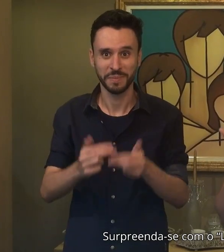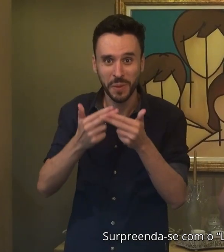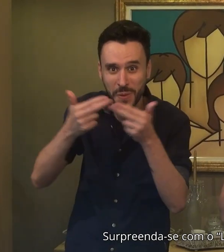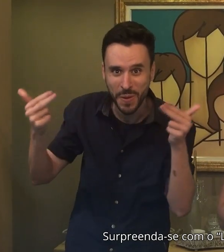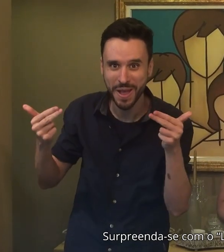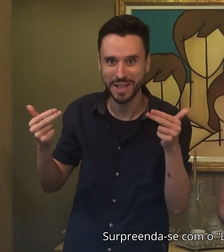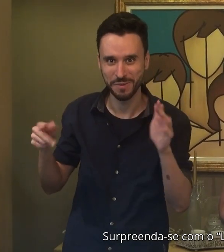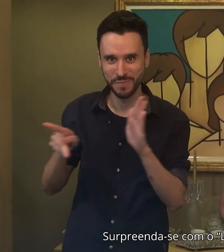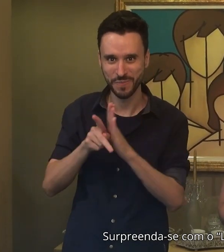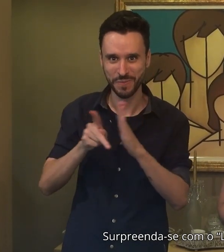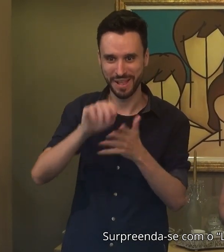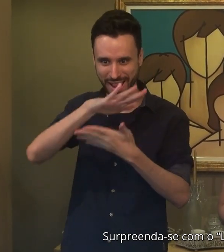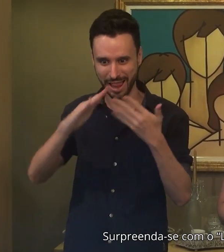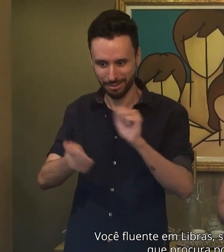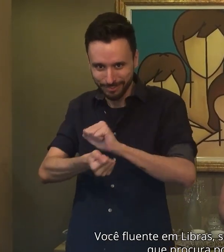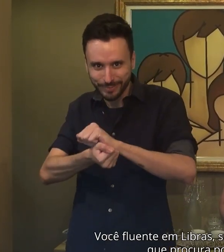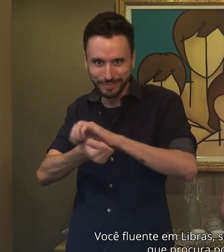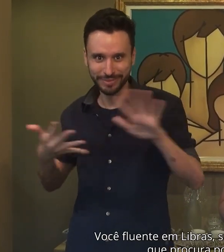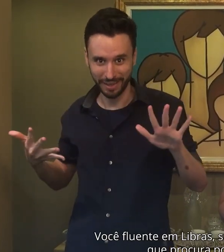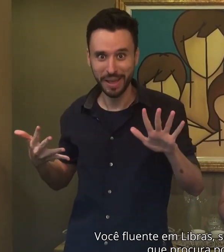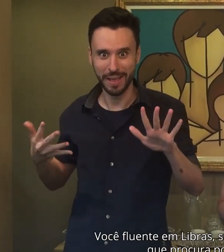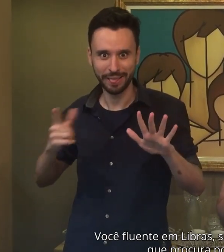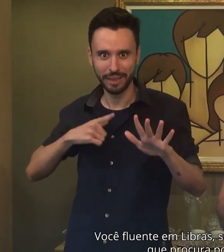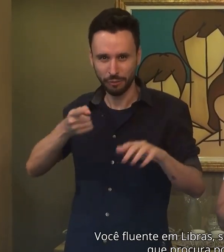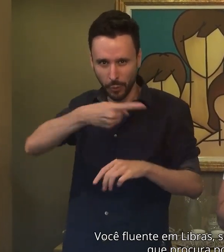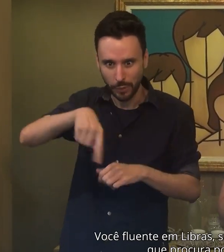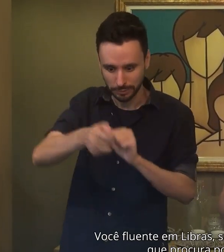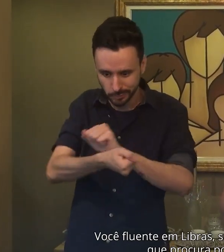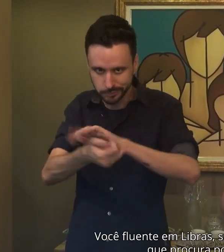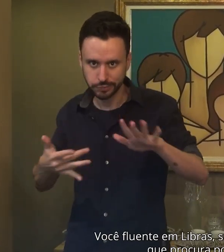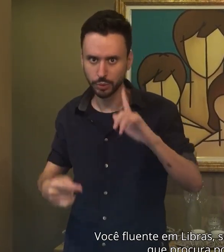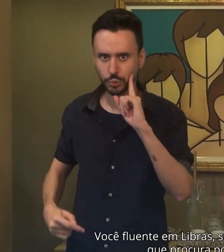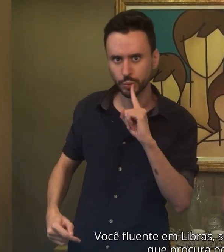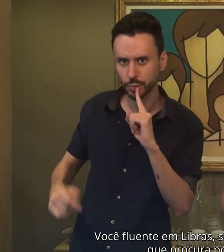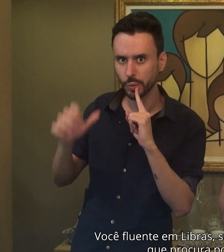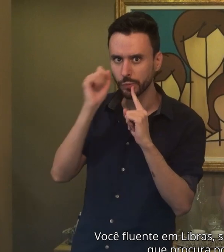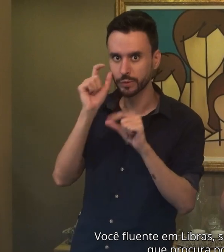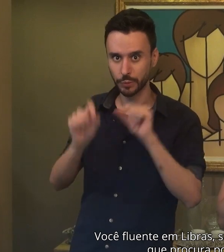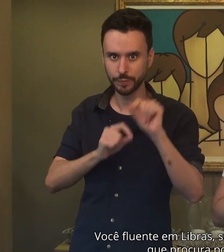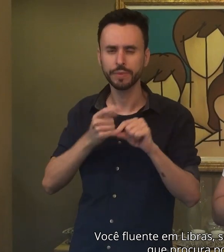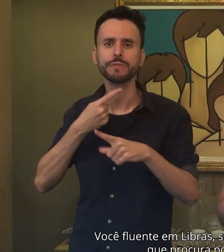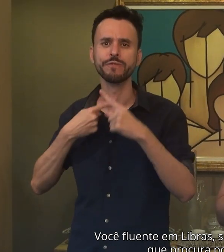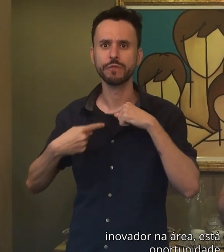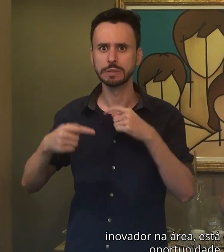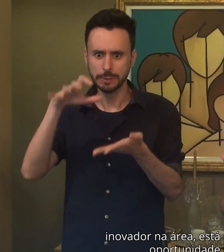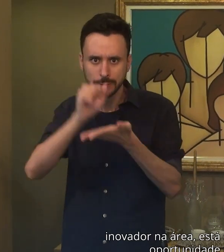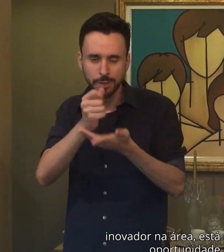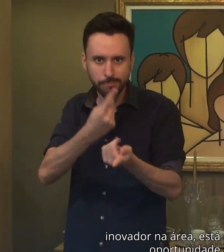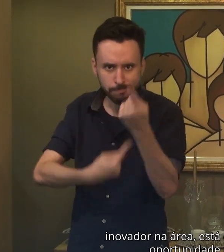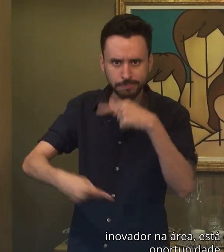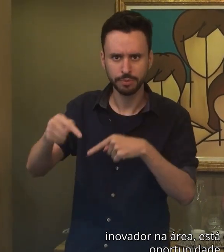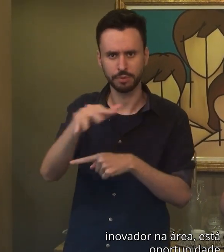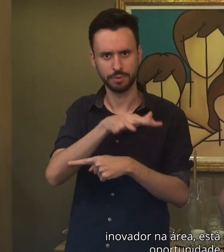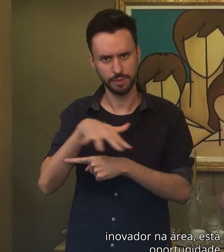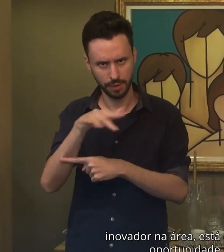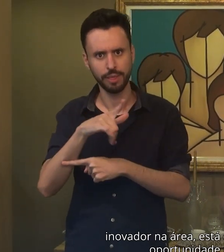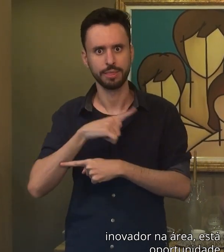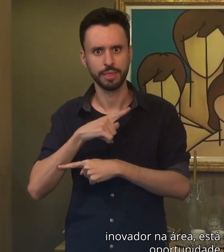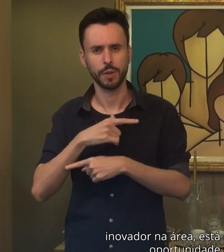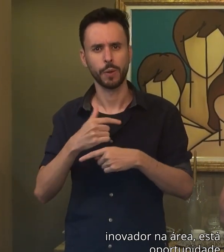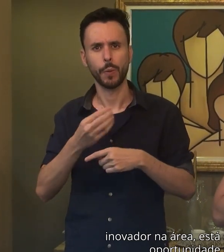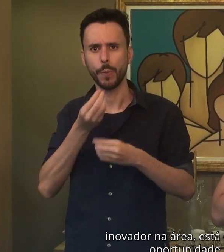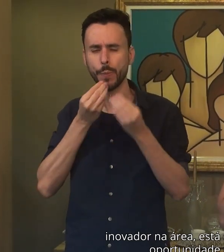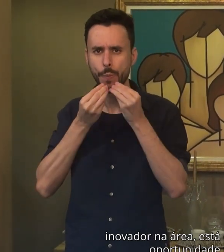Surpreenda-se com Libras Fluence. Você fluente em Libras, surdo ou ouvinte, que procura por algo inovador na área, está